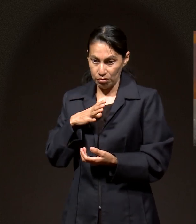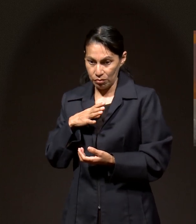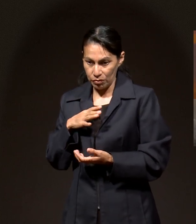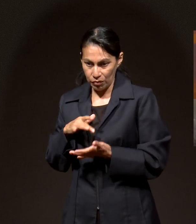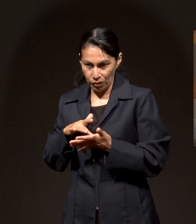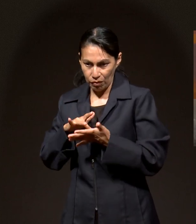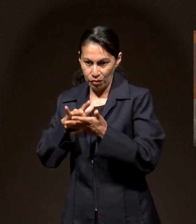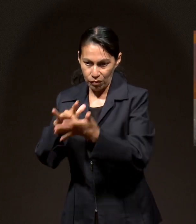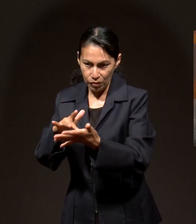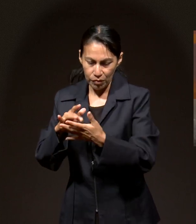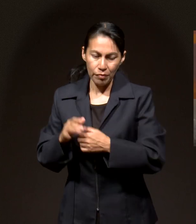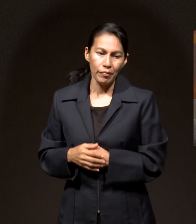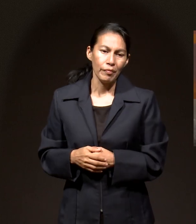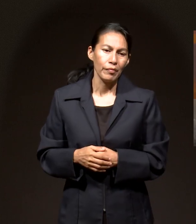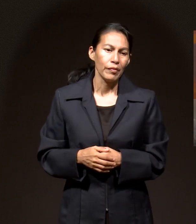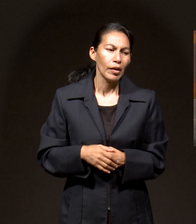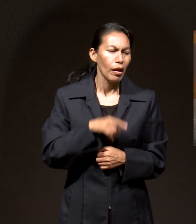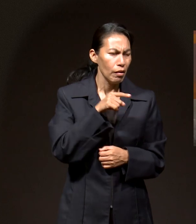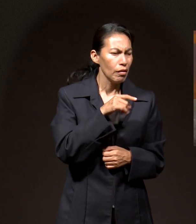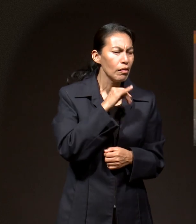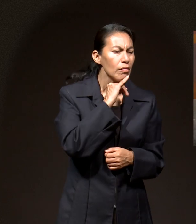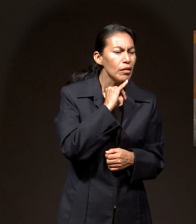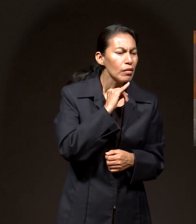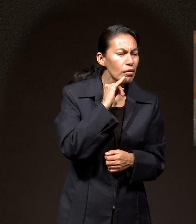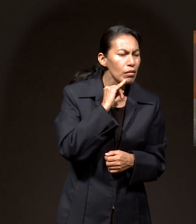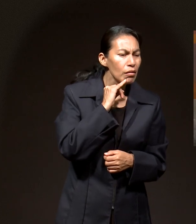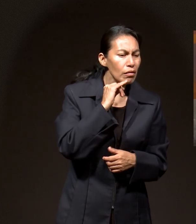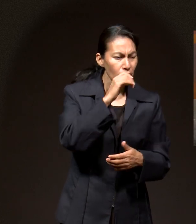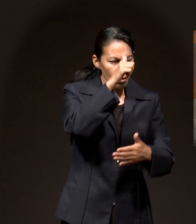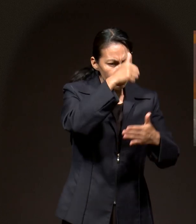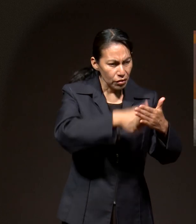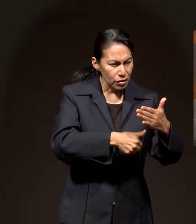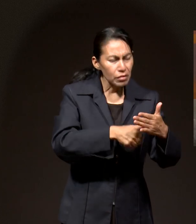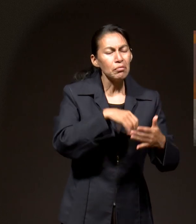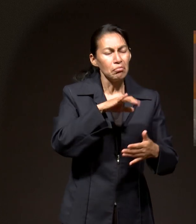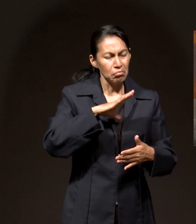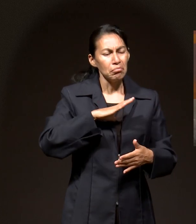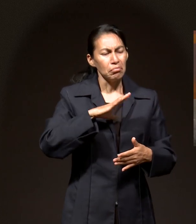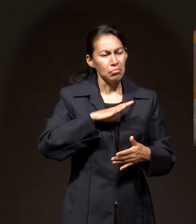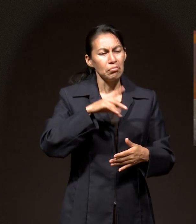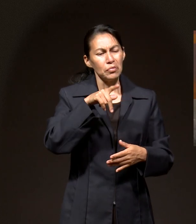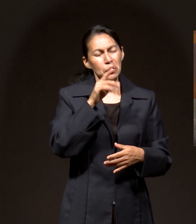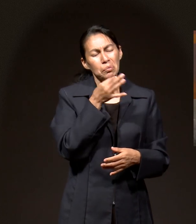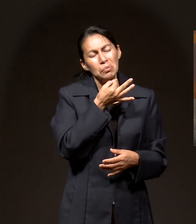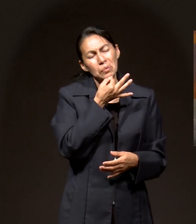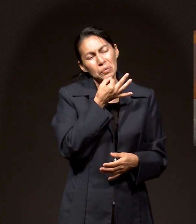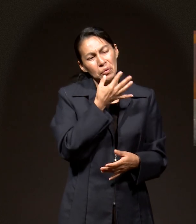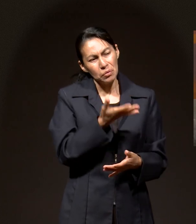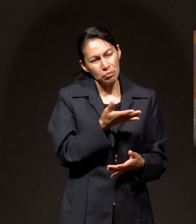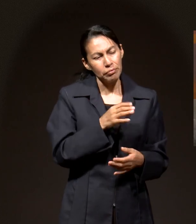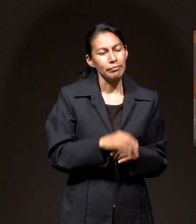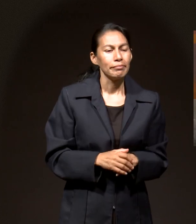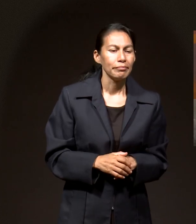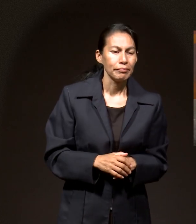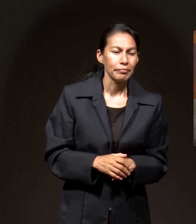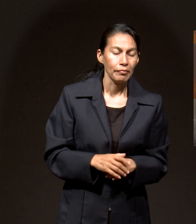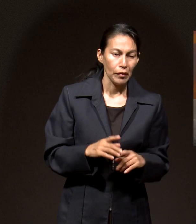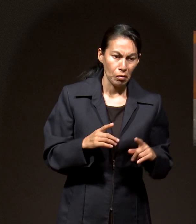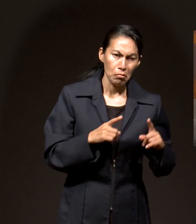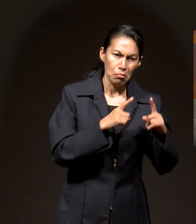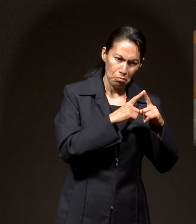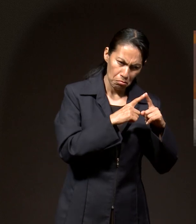puede apoyar. Hay presencia en Israel de la iglesia adventista. Es una minoría, es la minoría de las